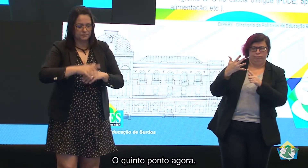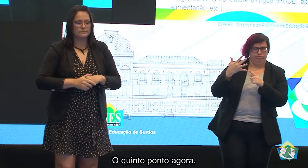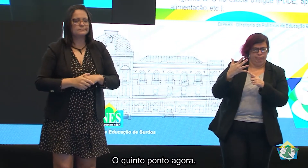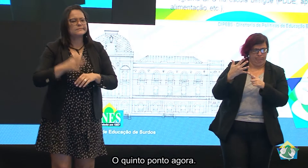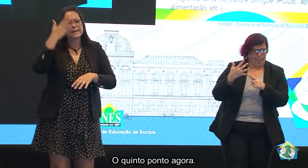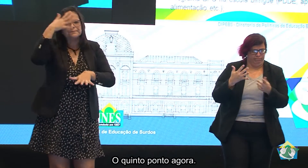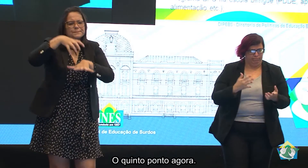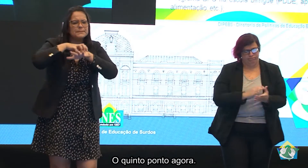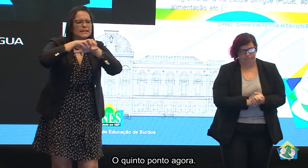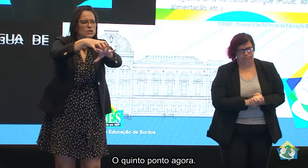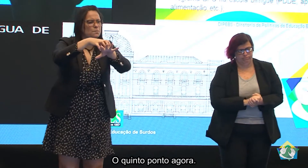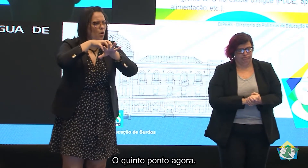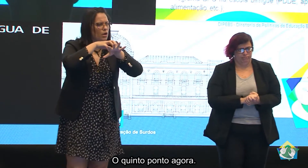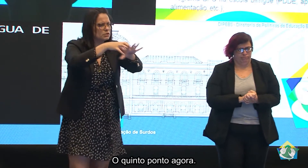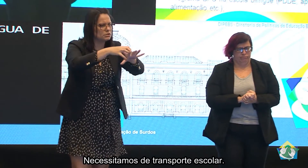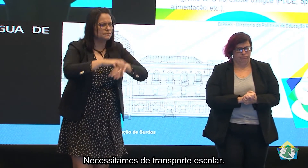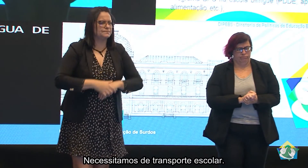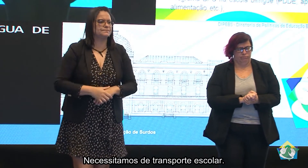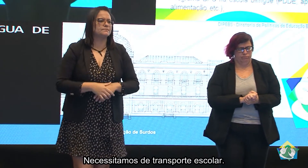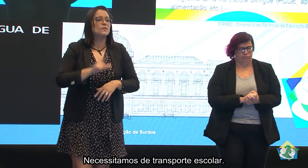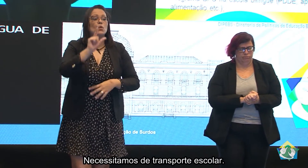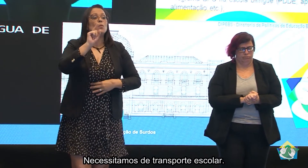O quinto ponto agora,